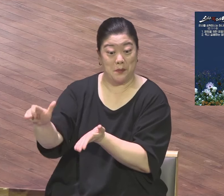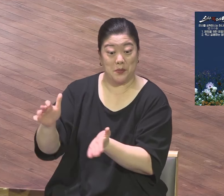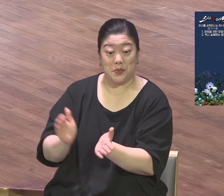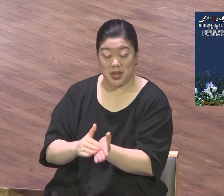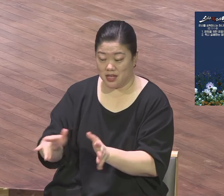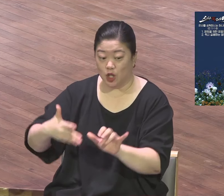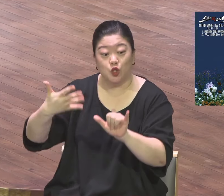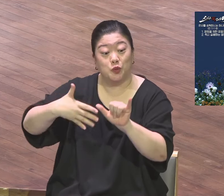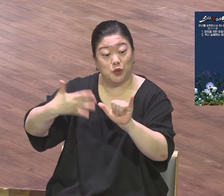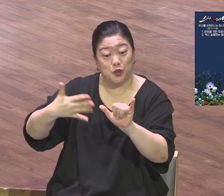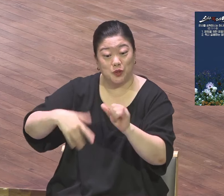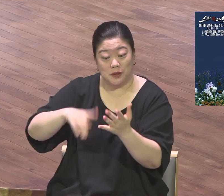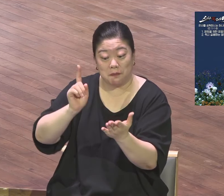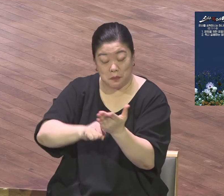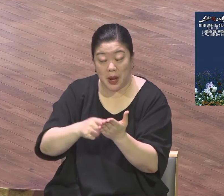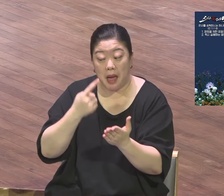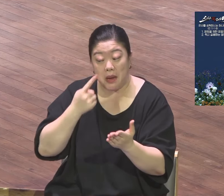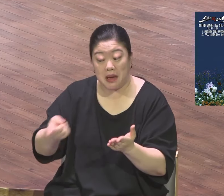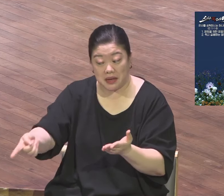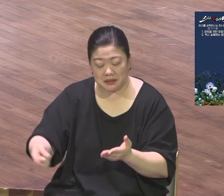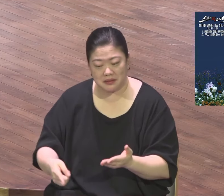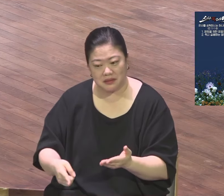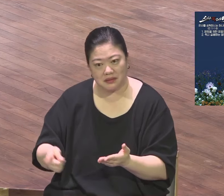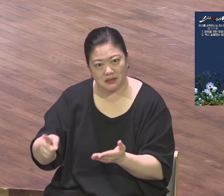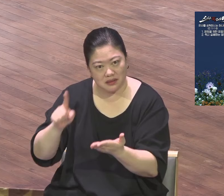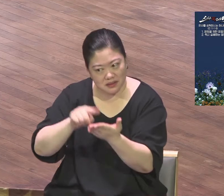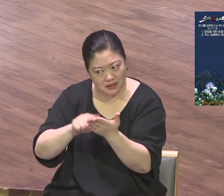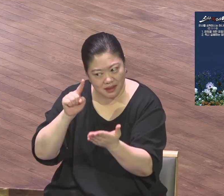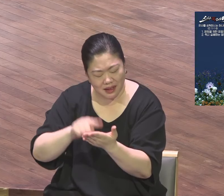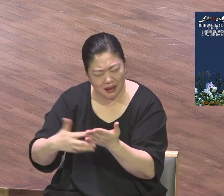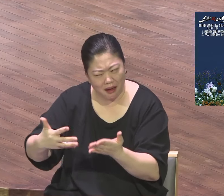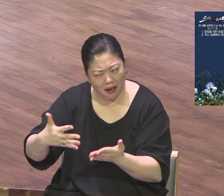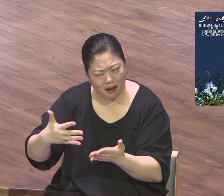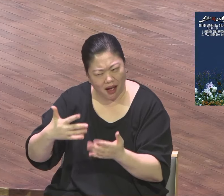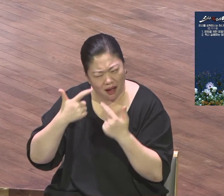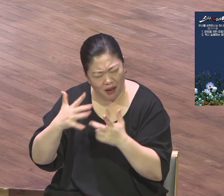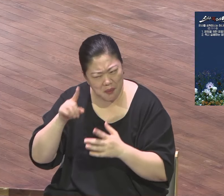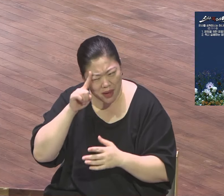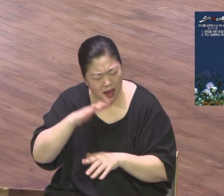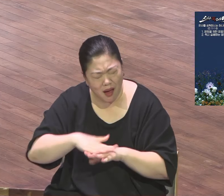나온다. 봤는지 안 봤는지 모르겠지만 어떤 간에